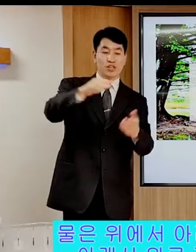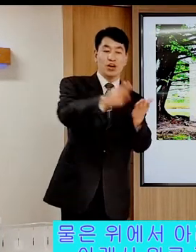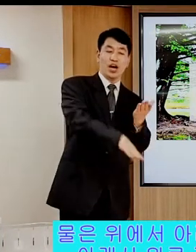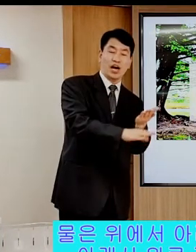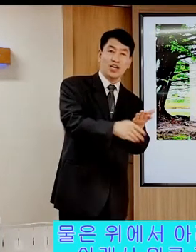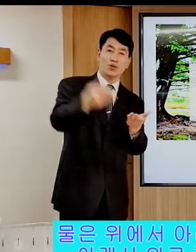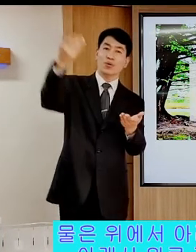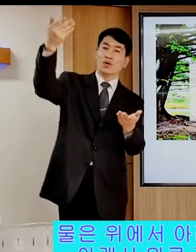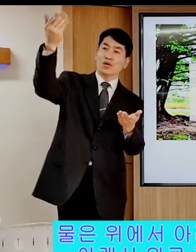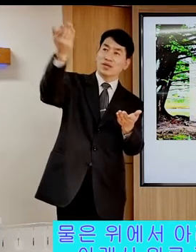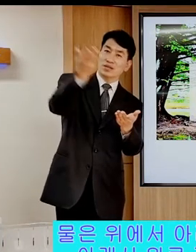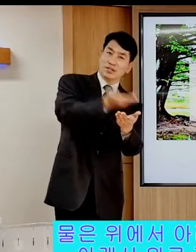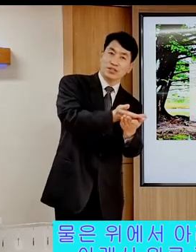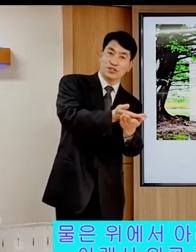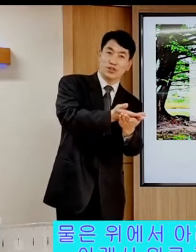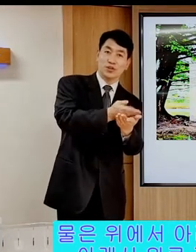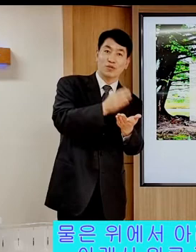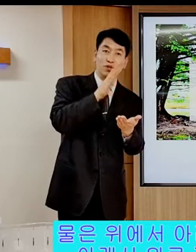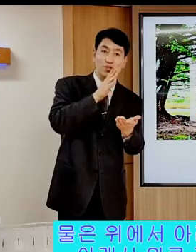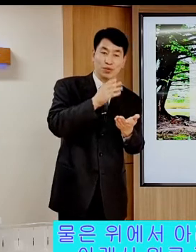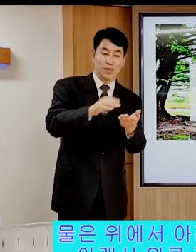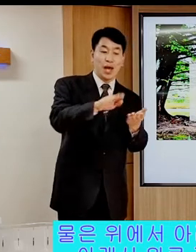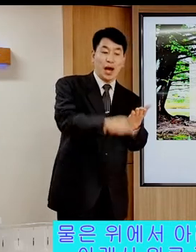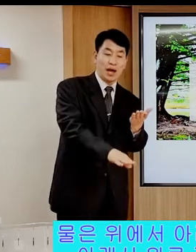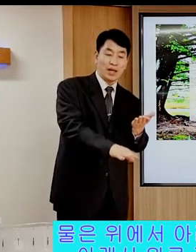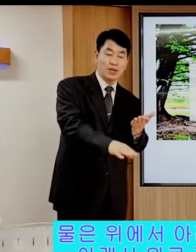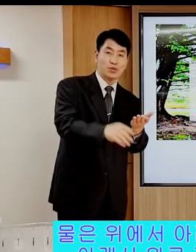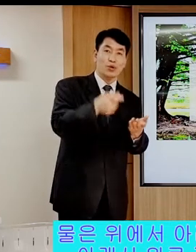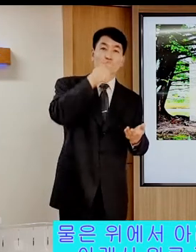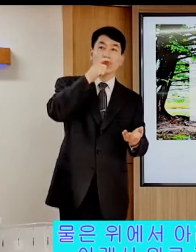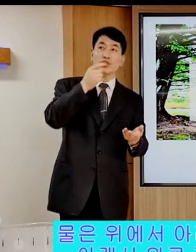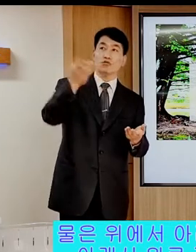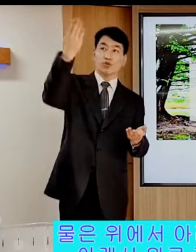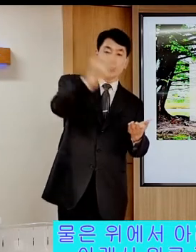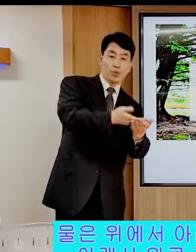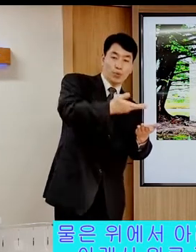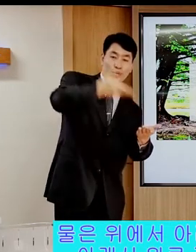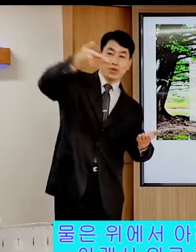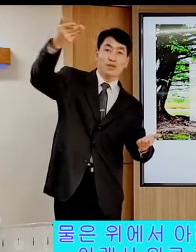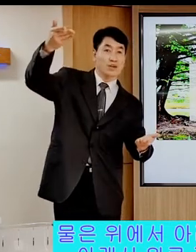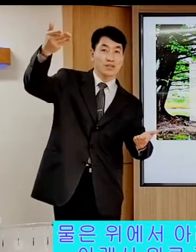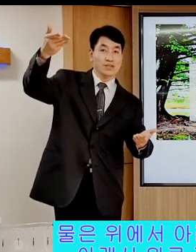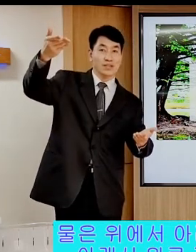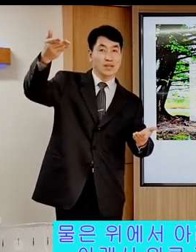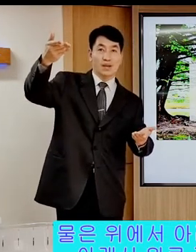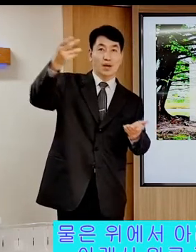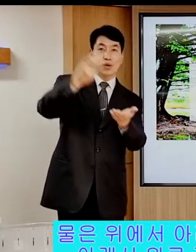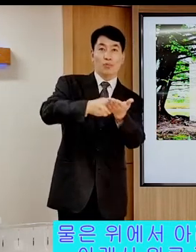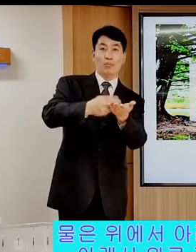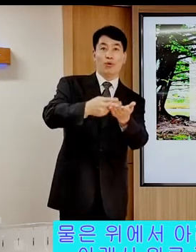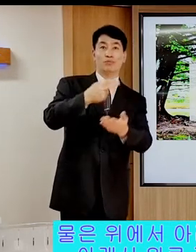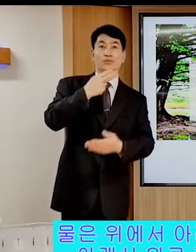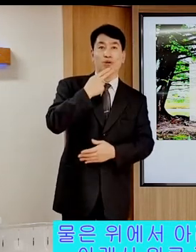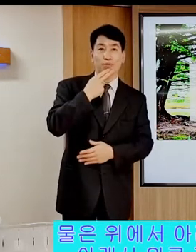위에서 아래로 흐르죠. 맞죠? 아래에서 물이 위로 이렇게 흘러가는 법은